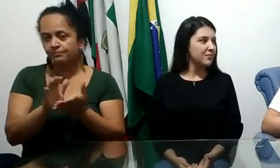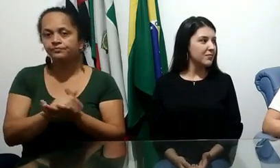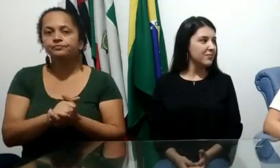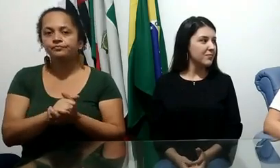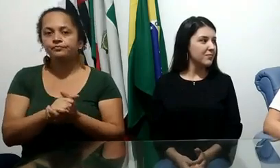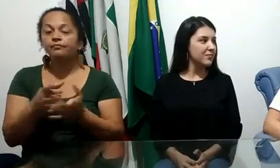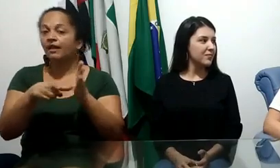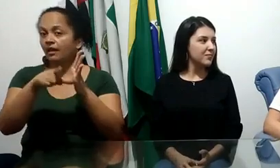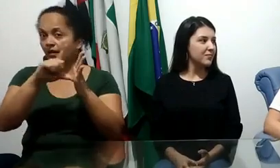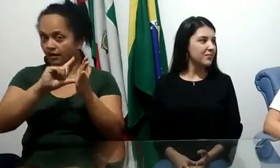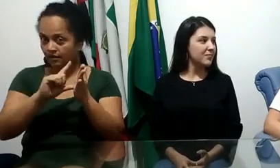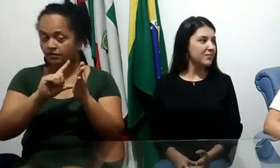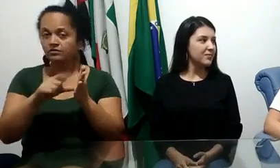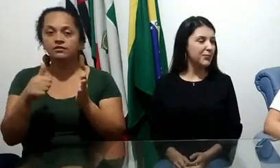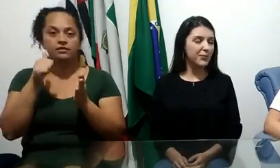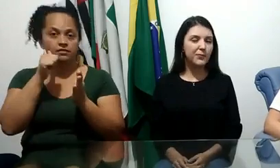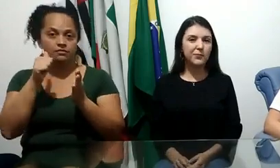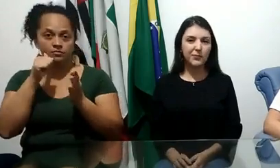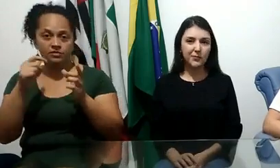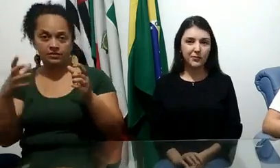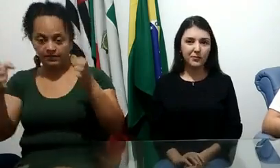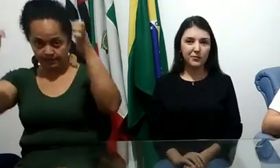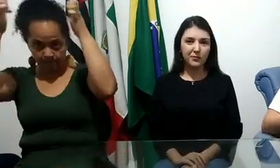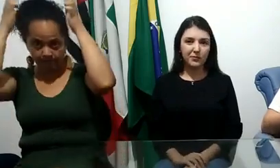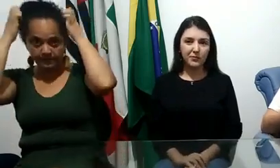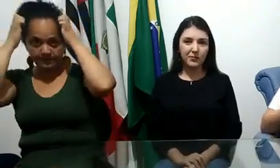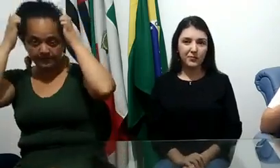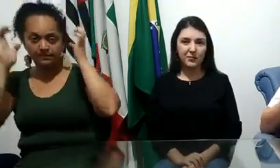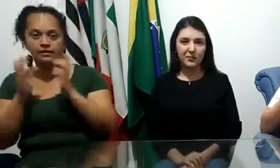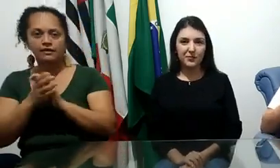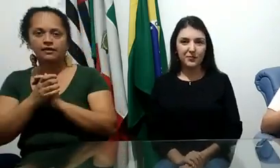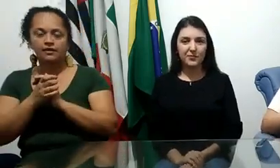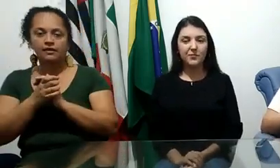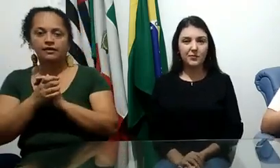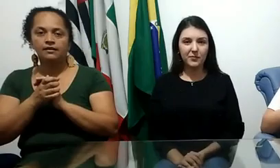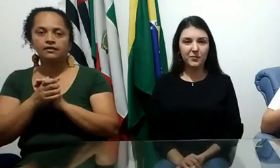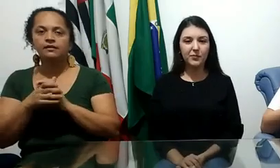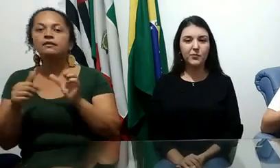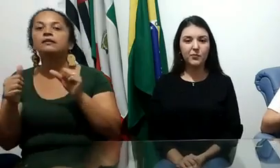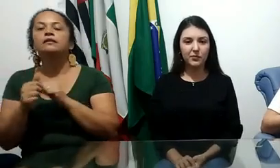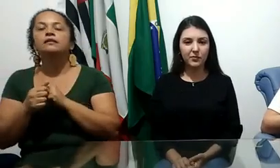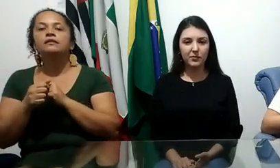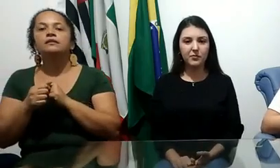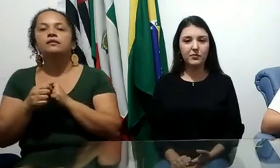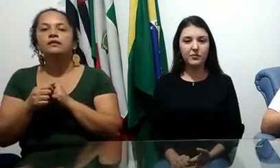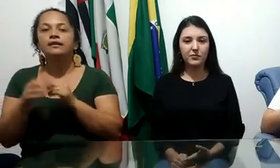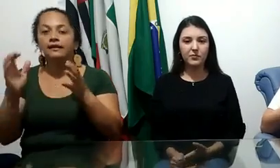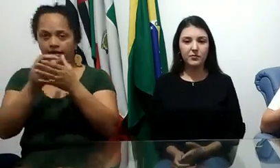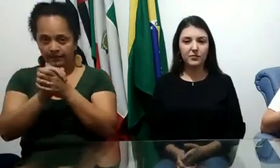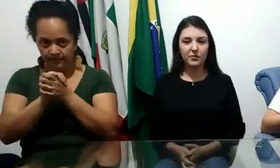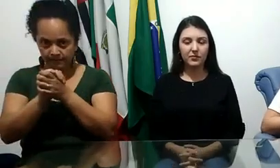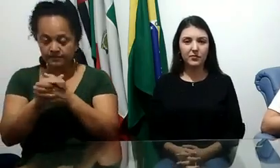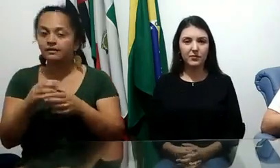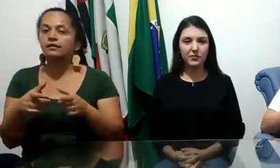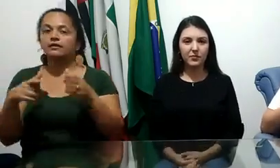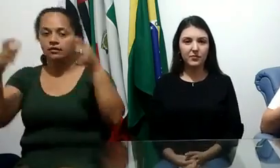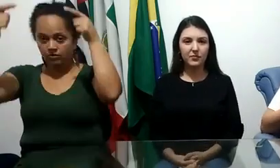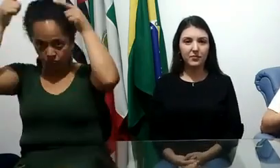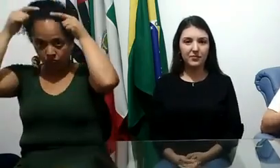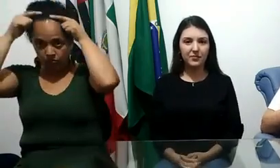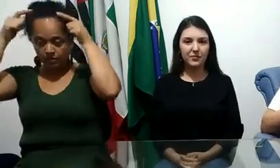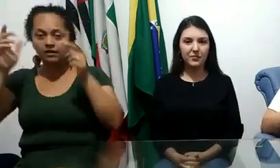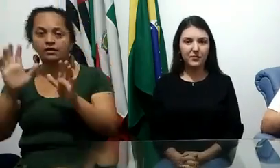antes de Esther ser levada para ser cuidada pelos servos do rei, passar pelo processo para